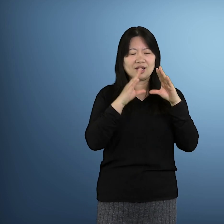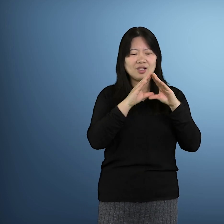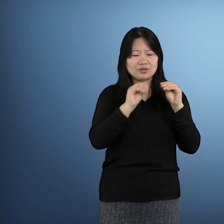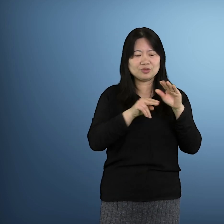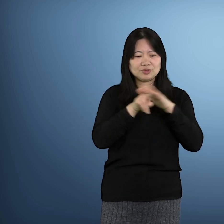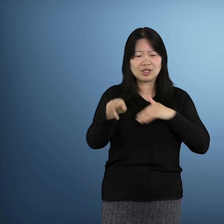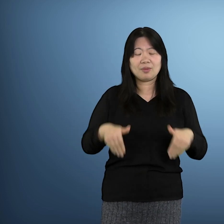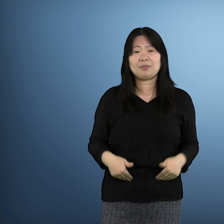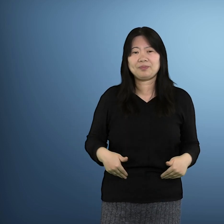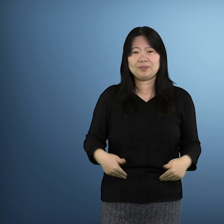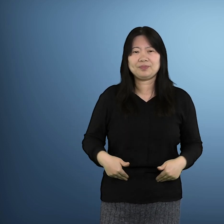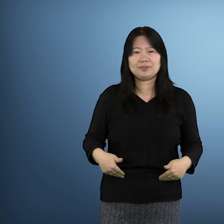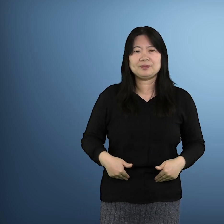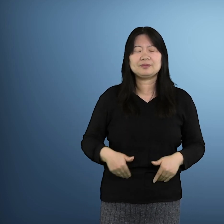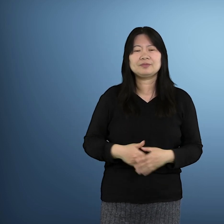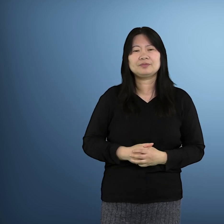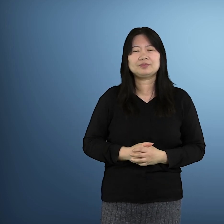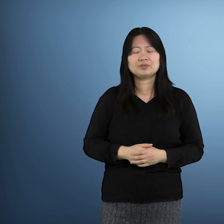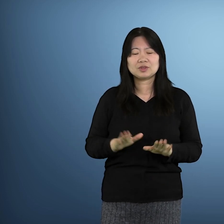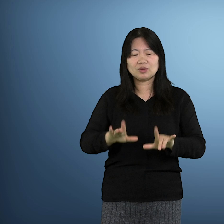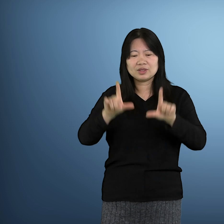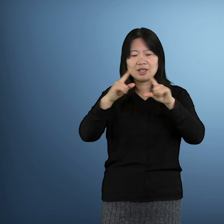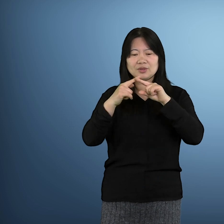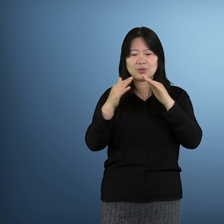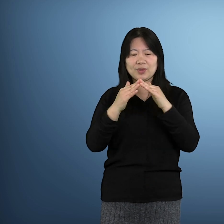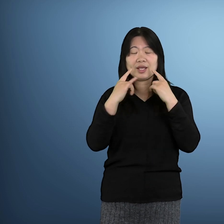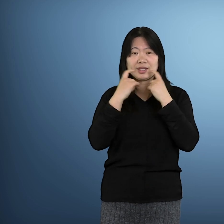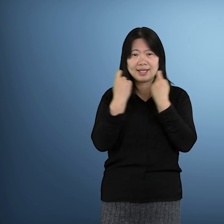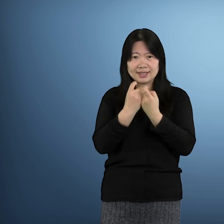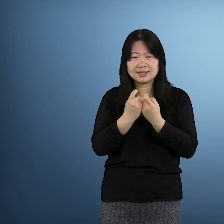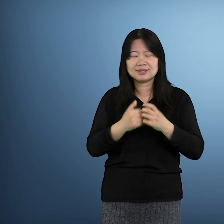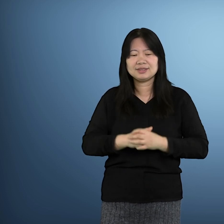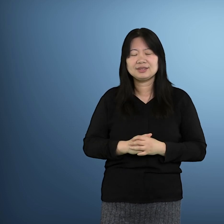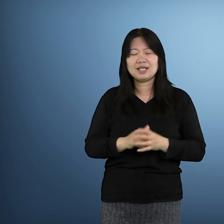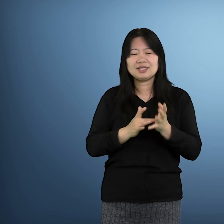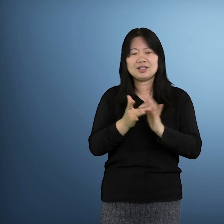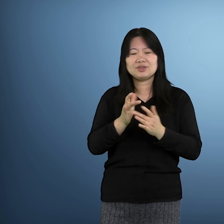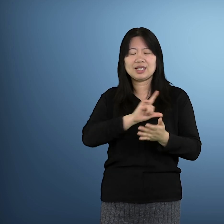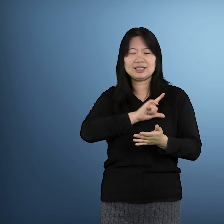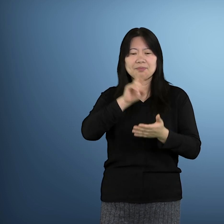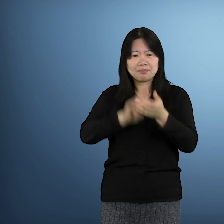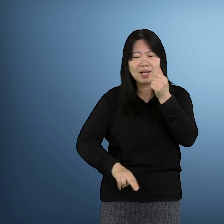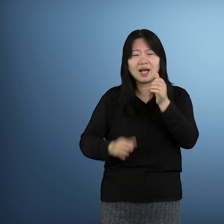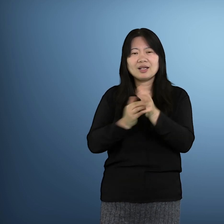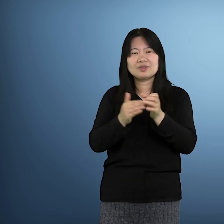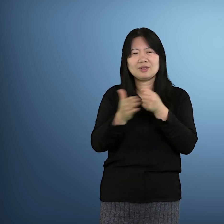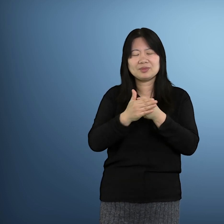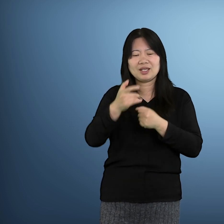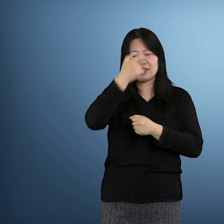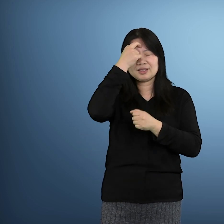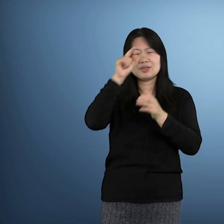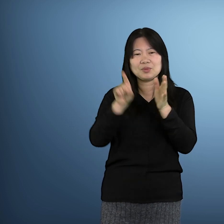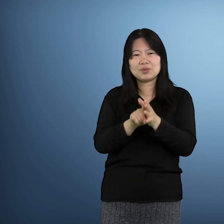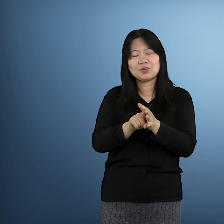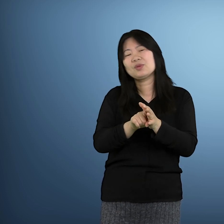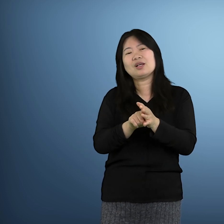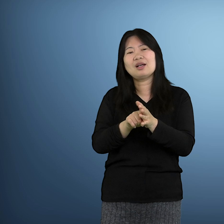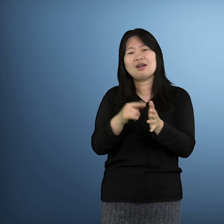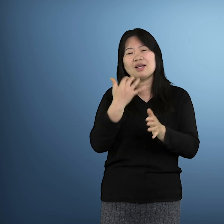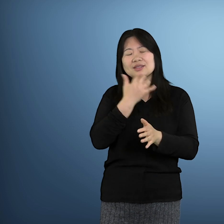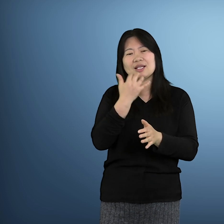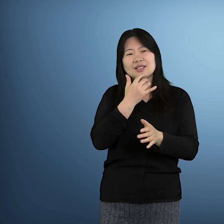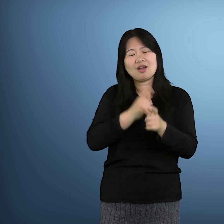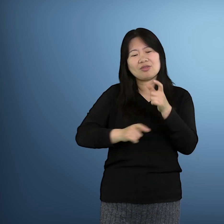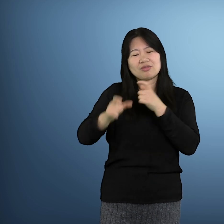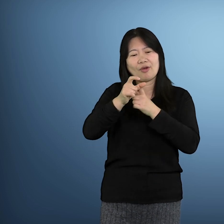출애굽이 이루어져야 된다. 오늘날 교회나 개인이 예수의 이름을 팔아서 기독교의 색깔을